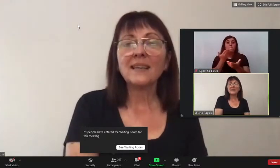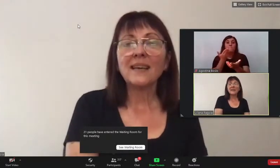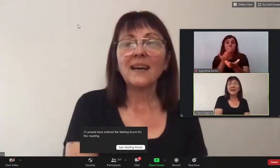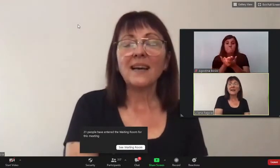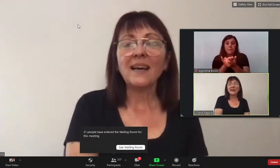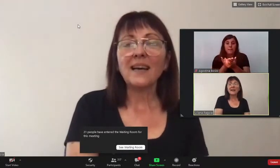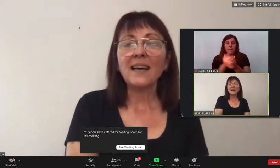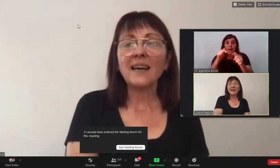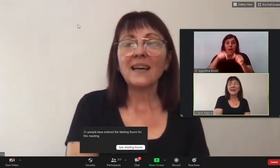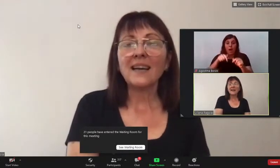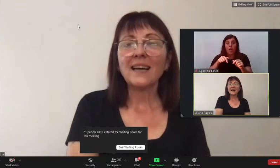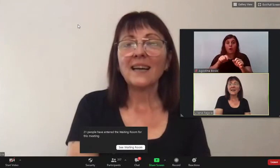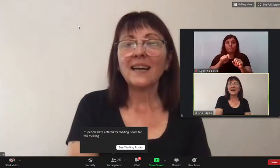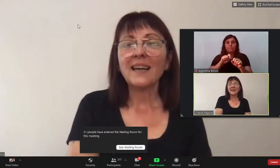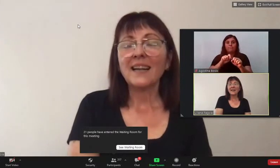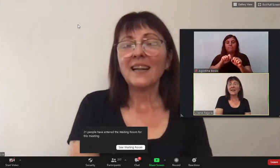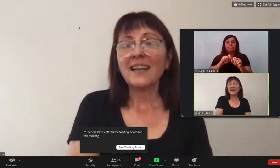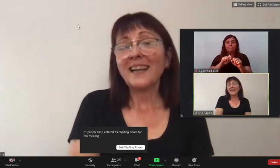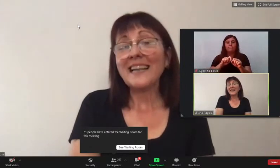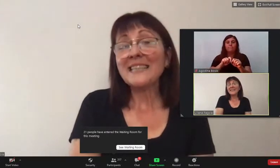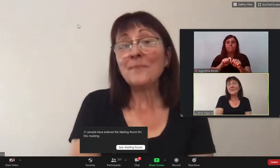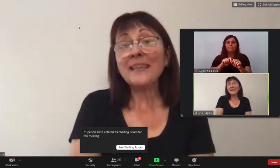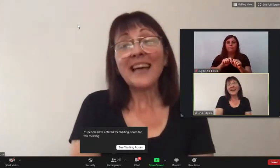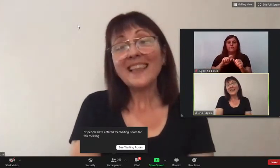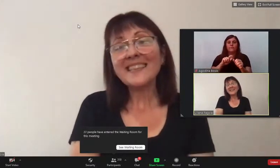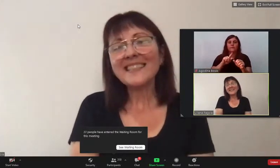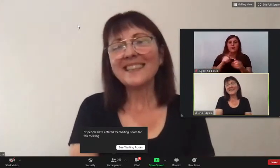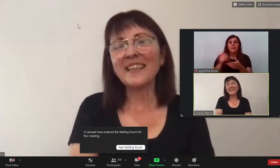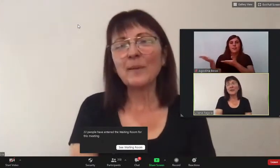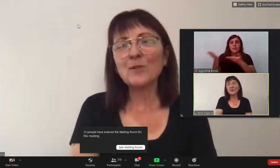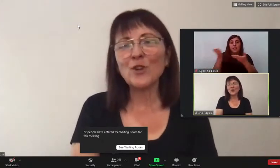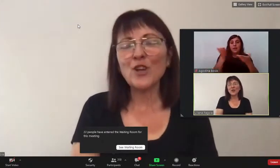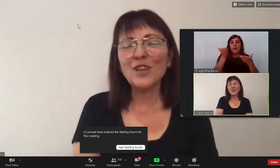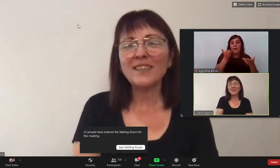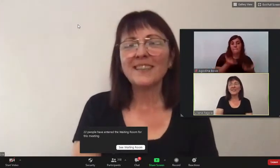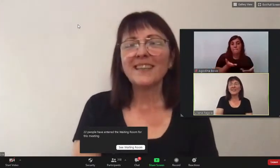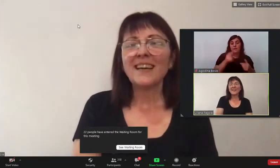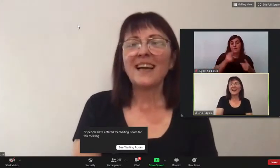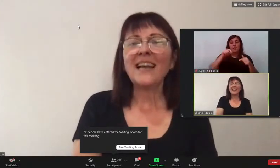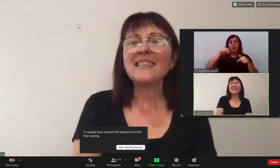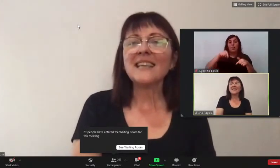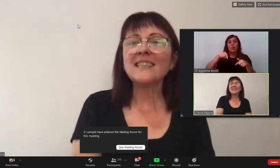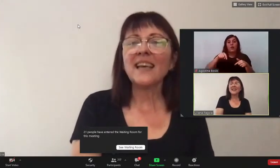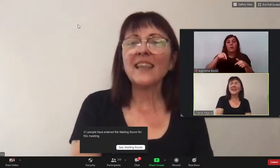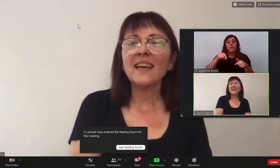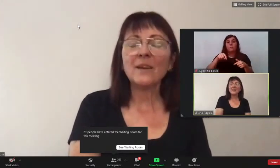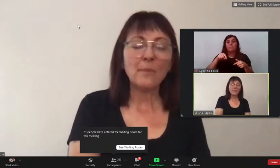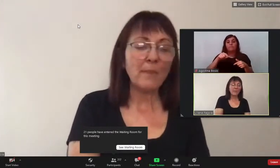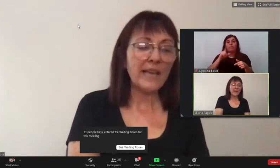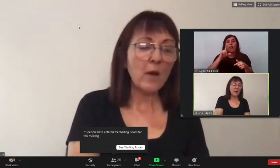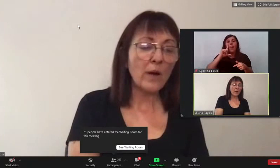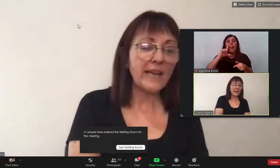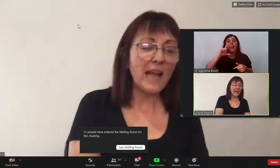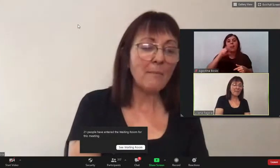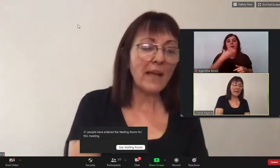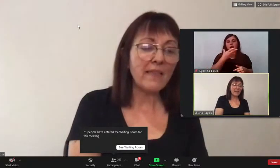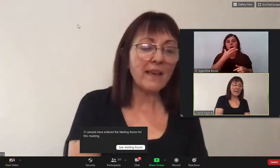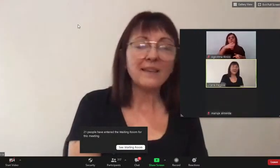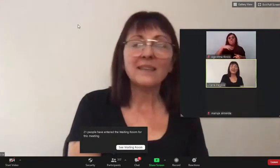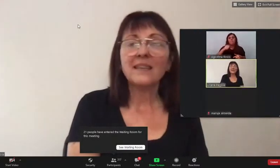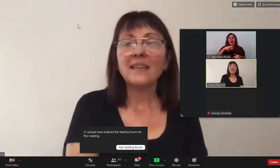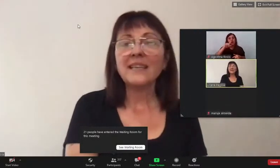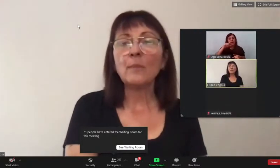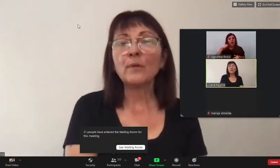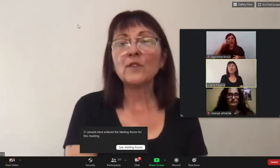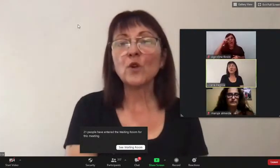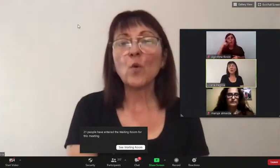cámaras a les invitades que tenemos hoy, a la licenciada María Eugenia